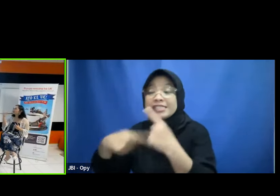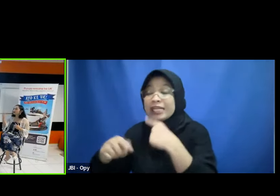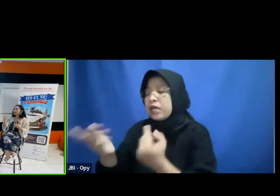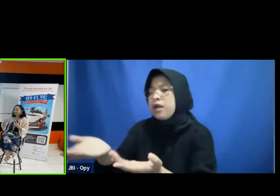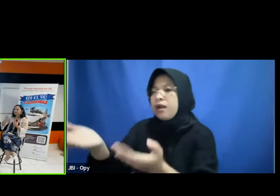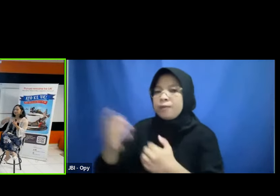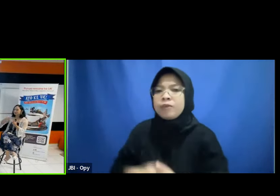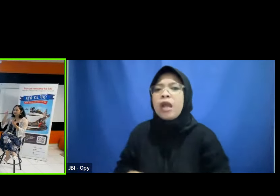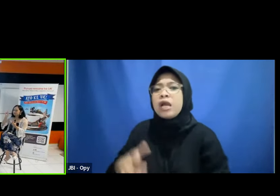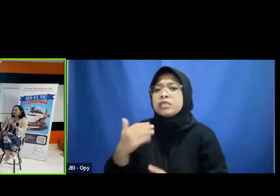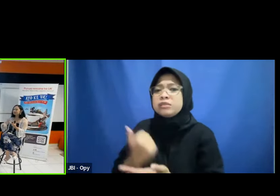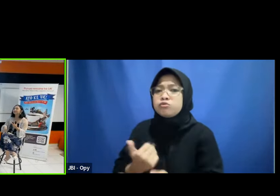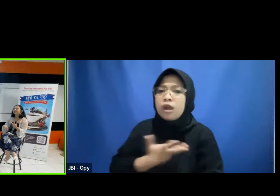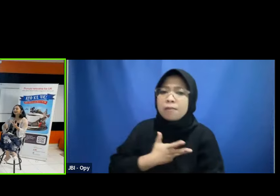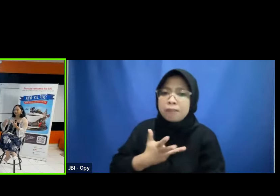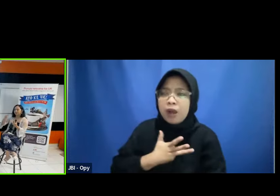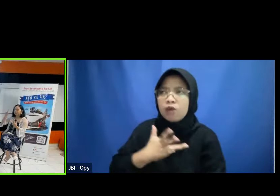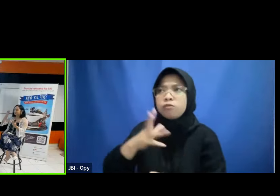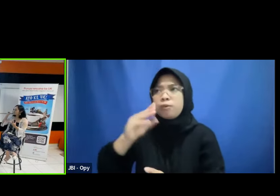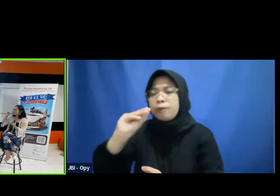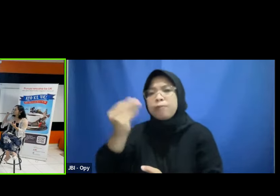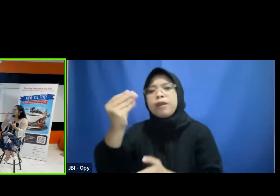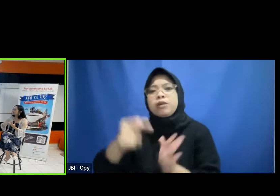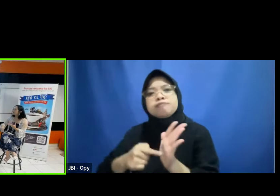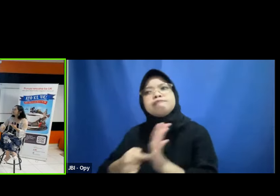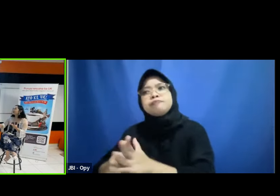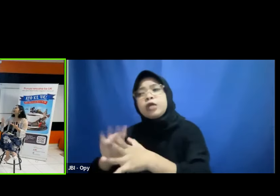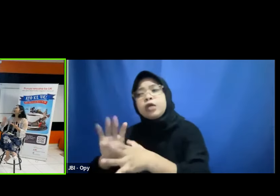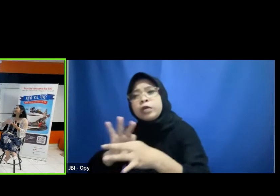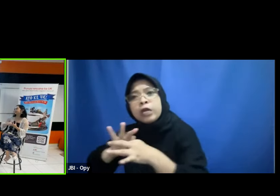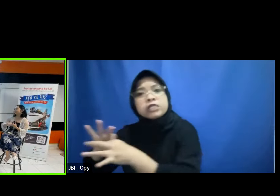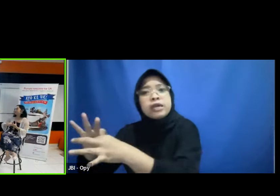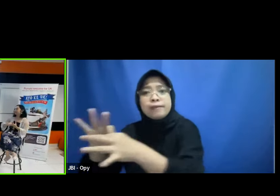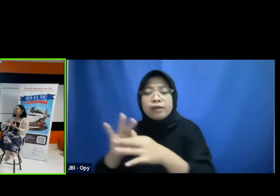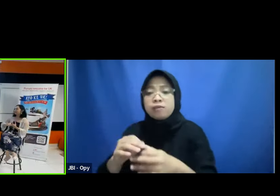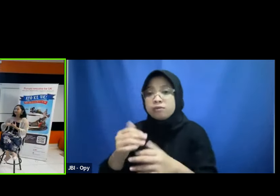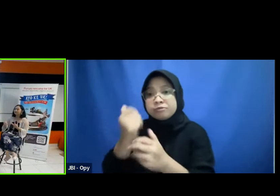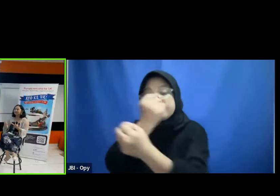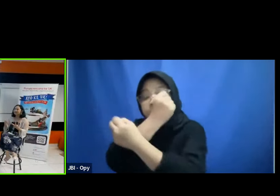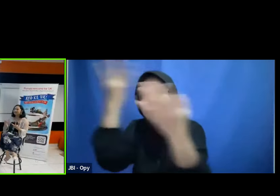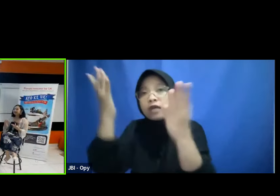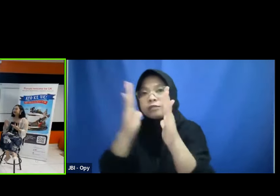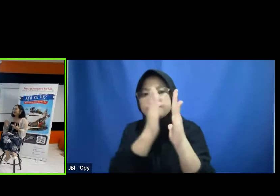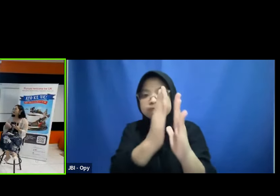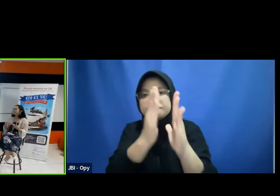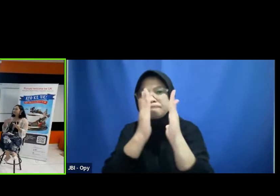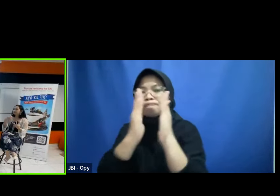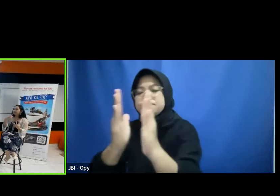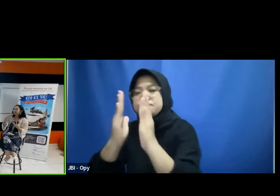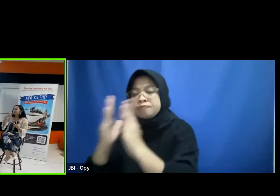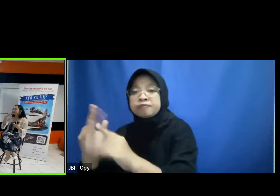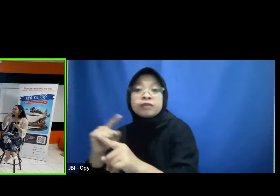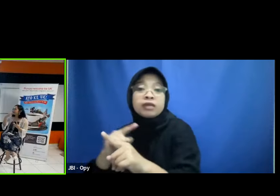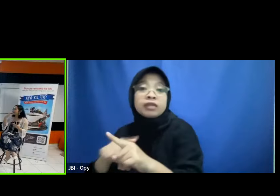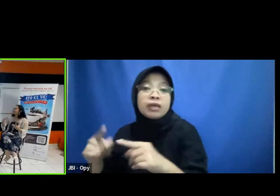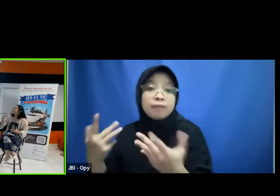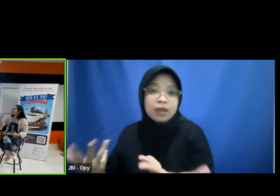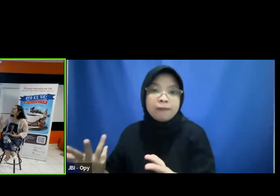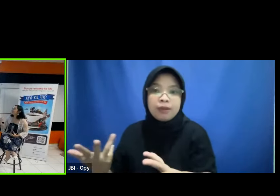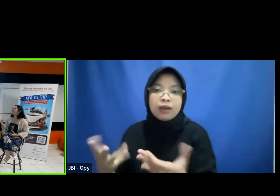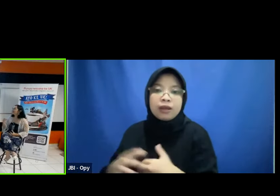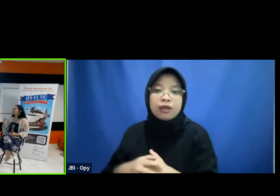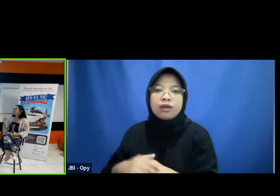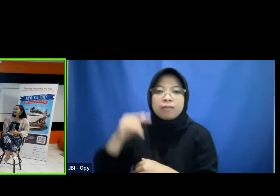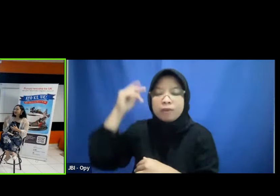dan kita tuh mau leadershipnya terpancar networkingnya juga terpancar gitu kan tapi e impian